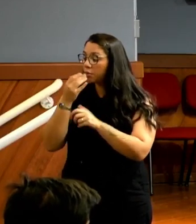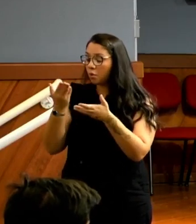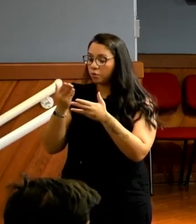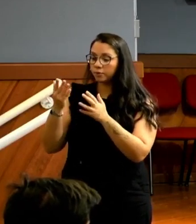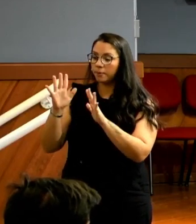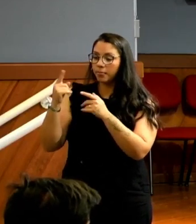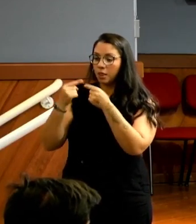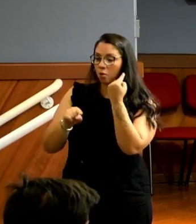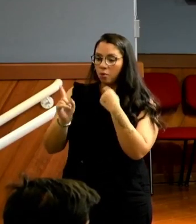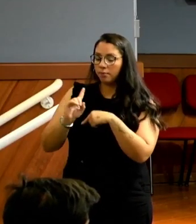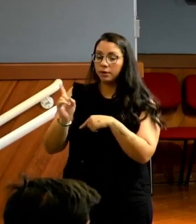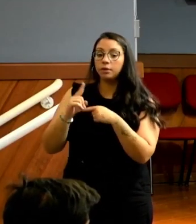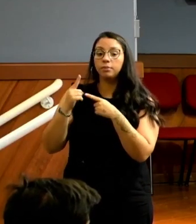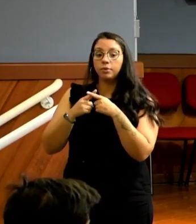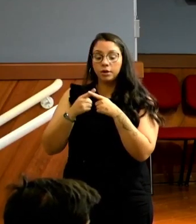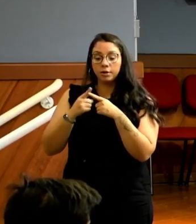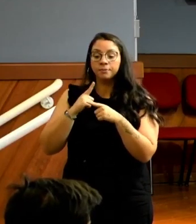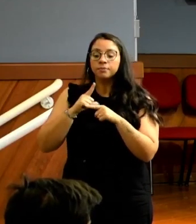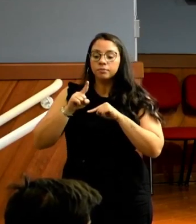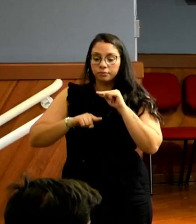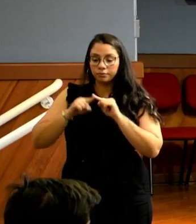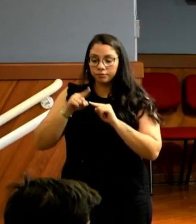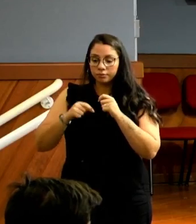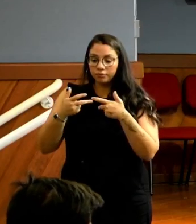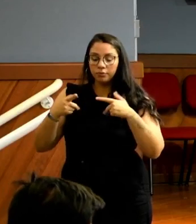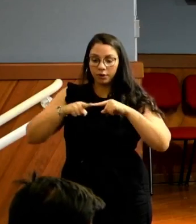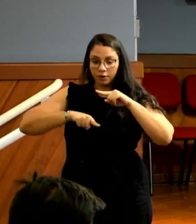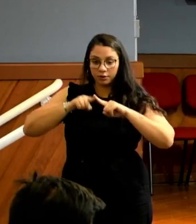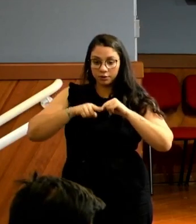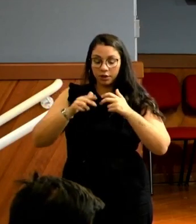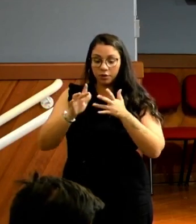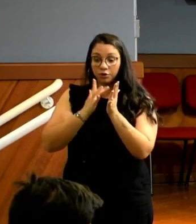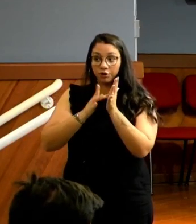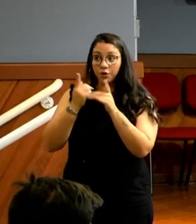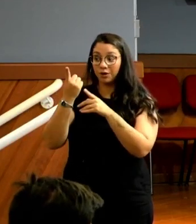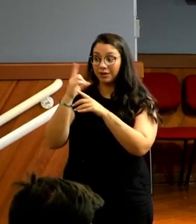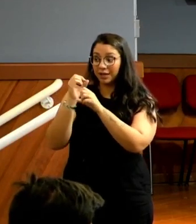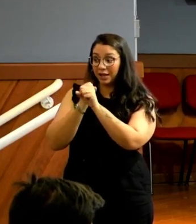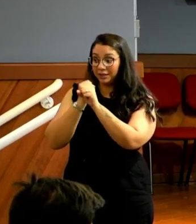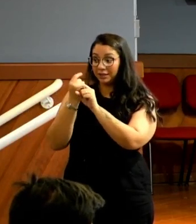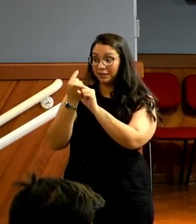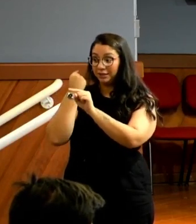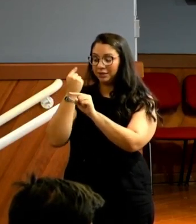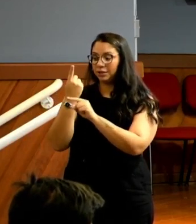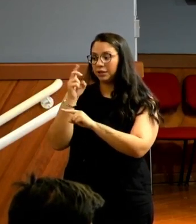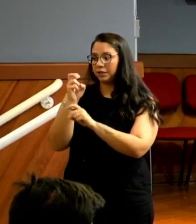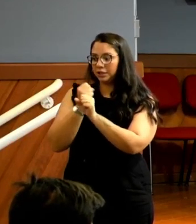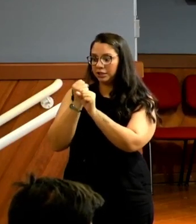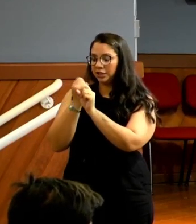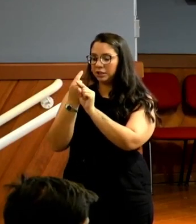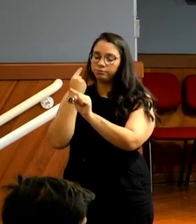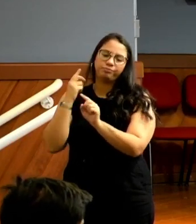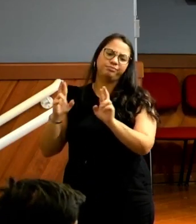sentido, até porque a geração de material digital há 10 anos atrás ou há 15 anos atrás de representantes digitais era